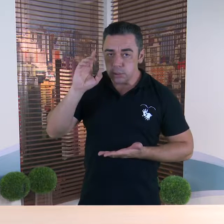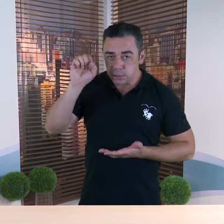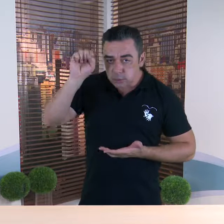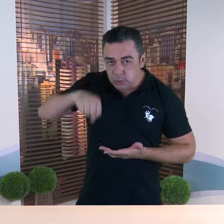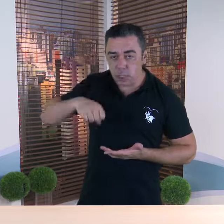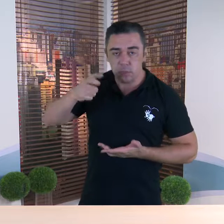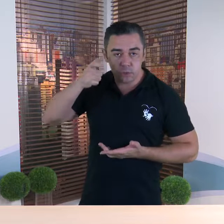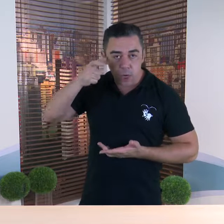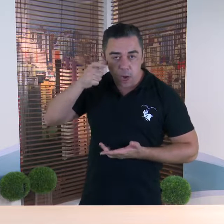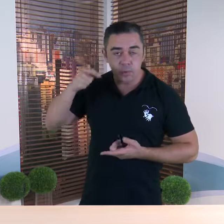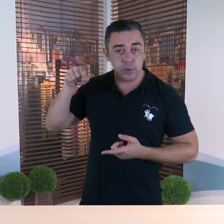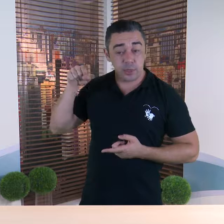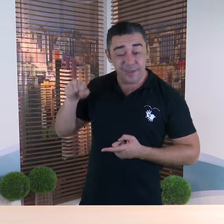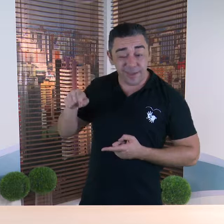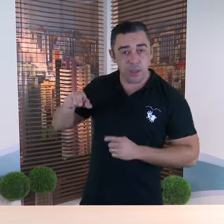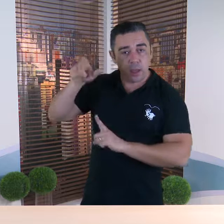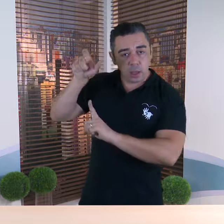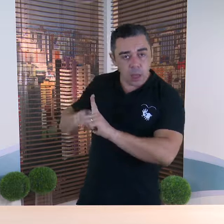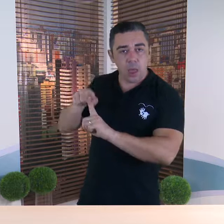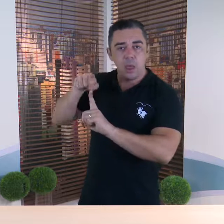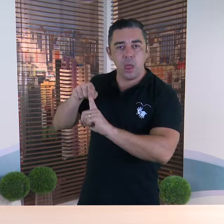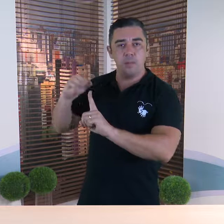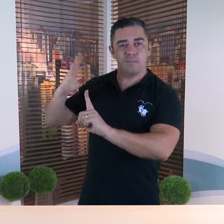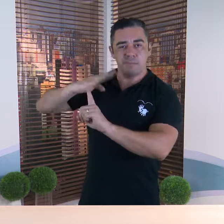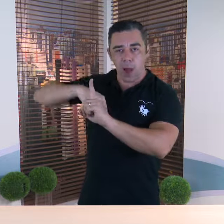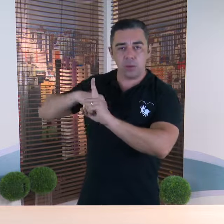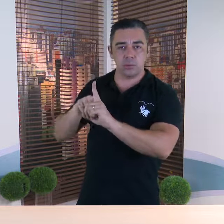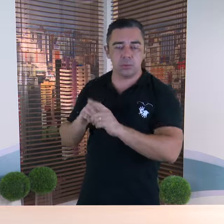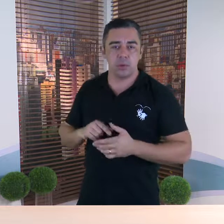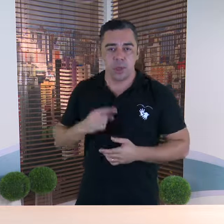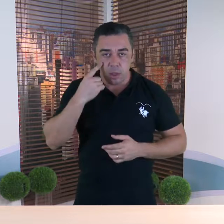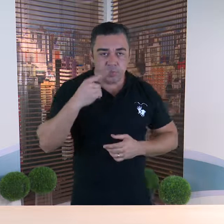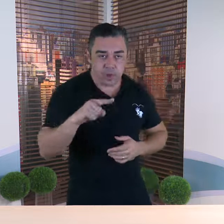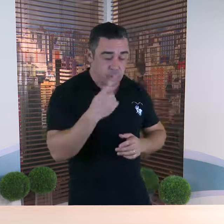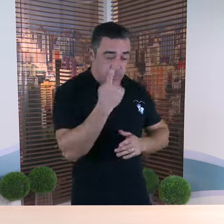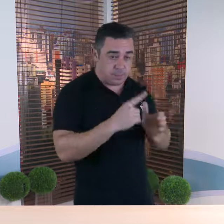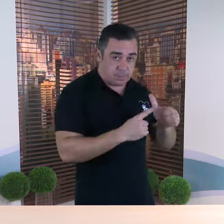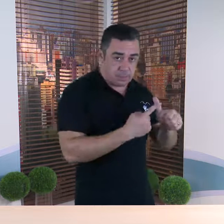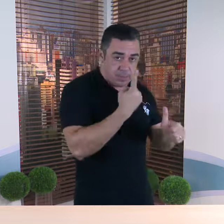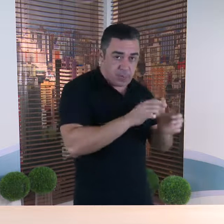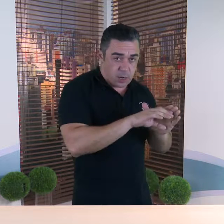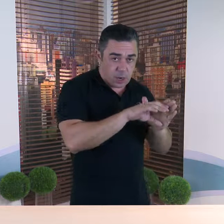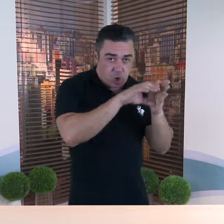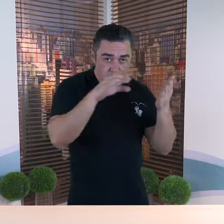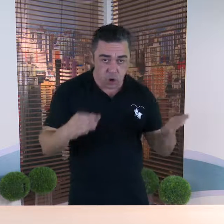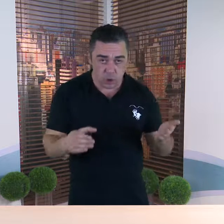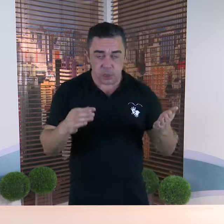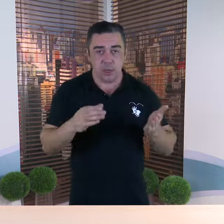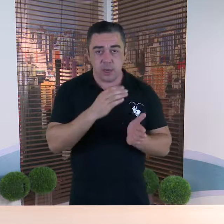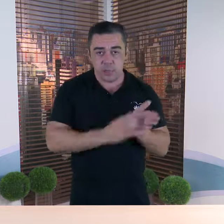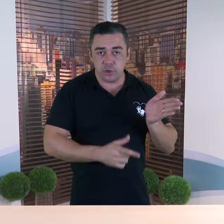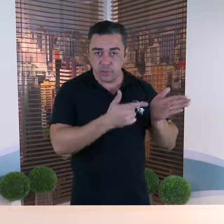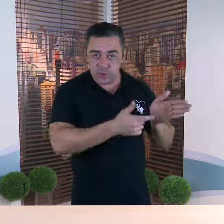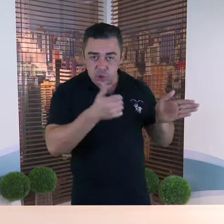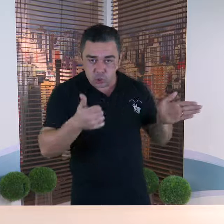de Satanás e a personificação do mal. Veja, por exemplo, 1 Crônicas, capítulo 21, versículo